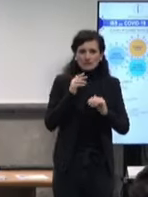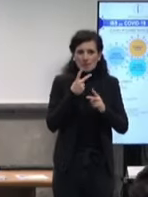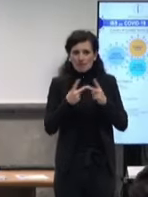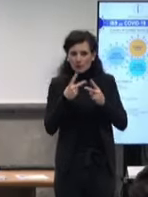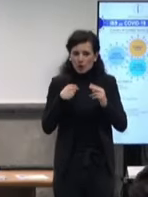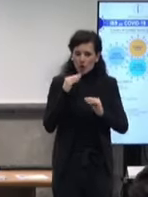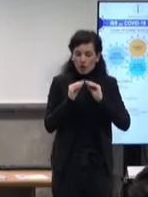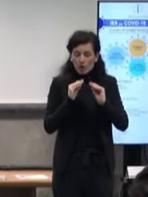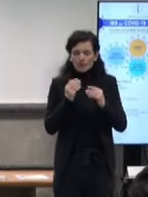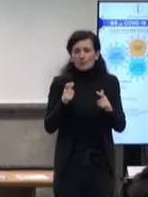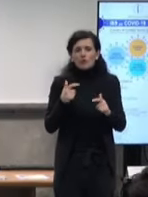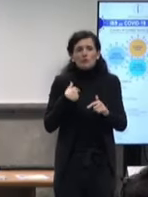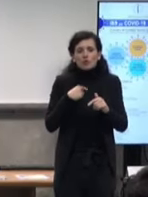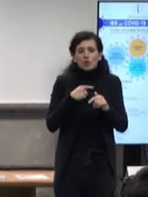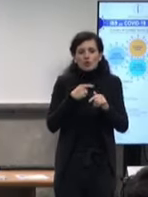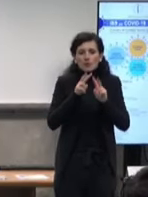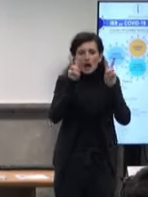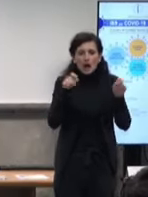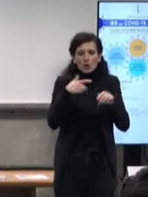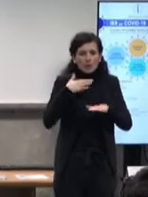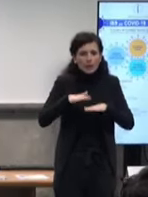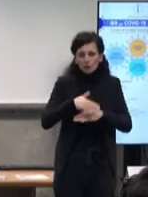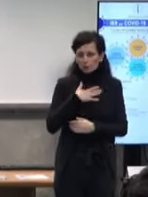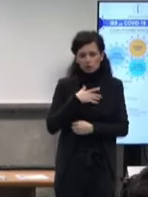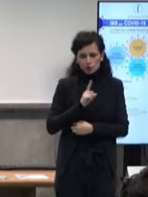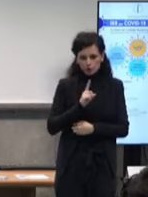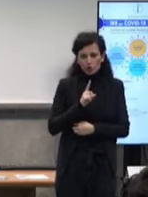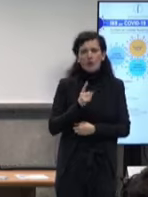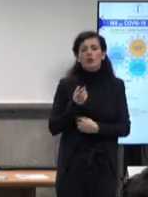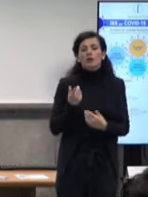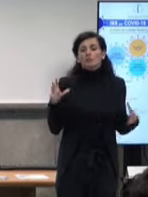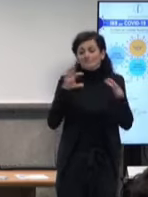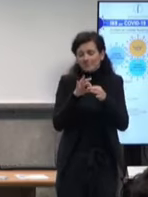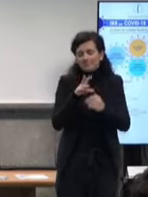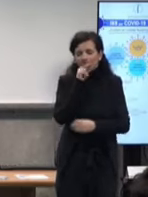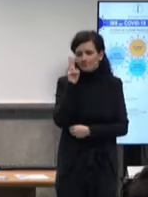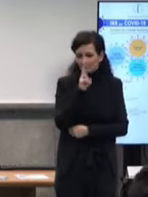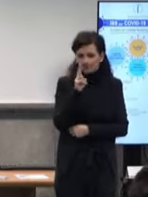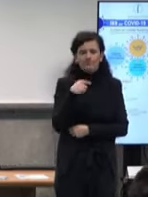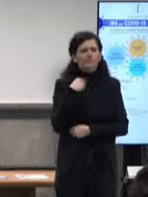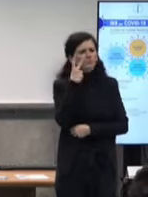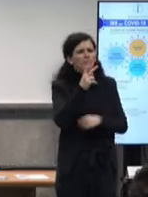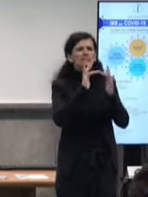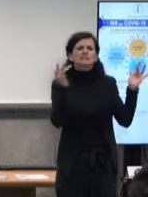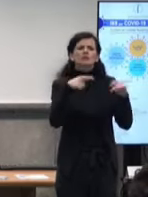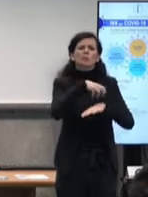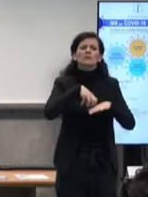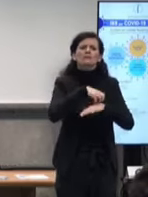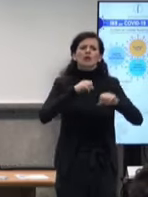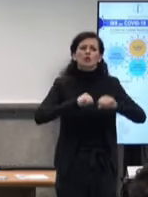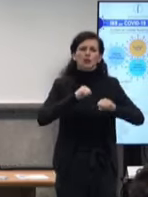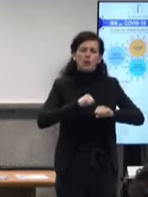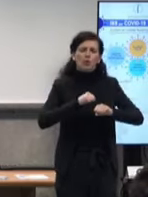parlato di morti allora io ho trovato ma è sul sito del ministero della salute questo record che